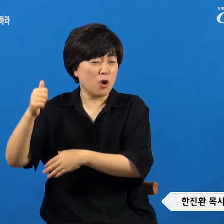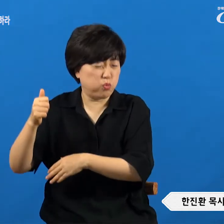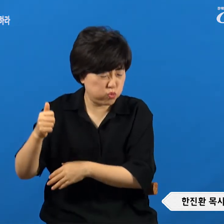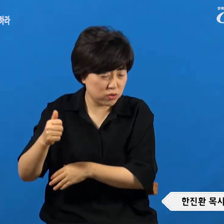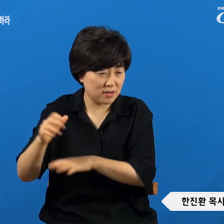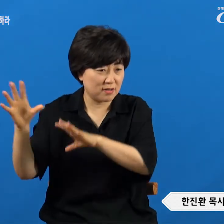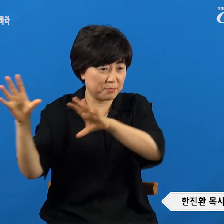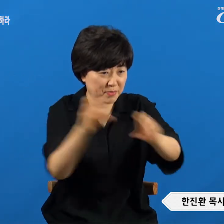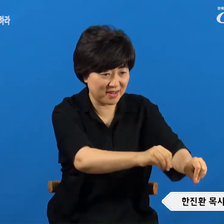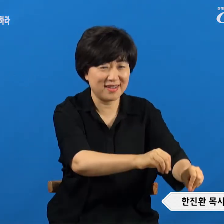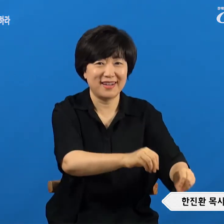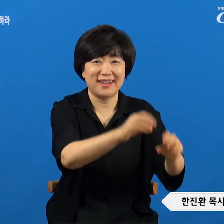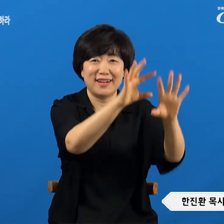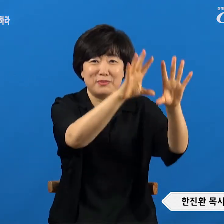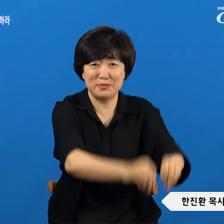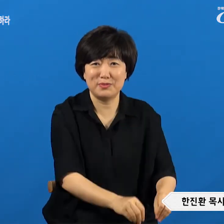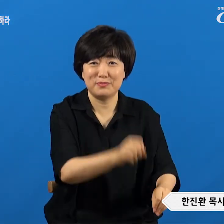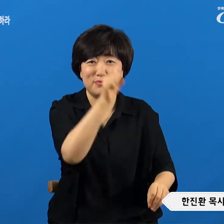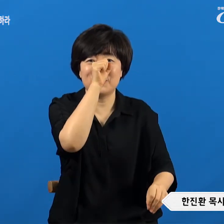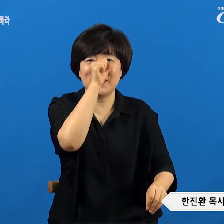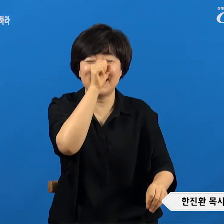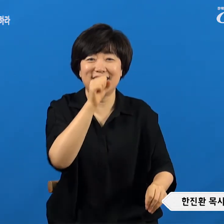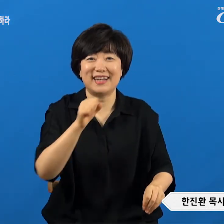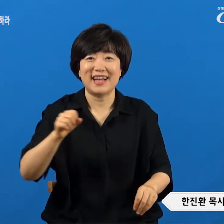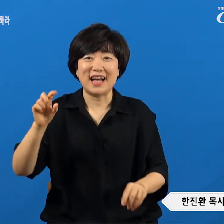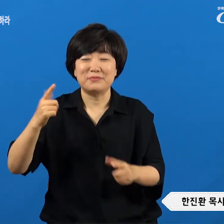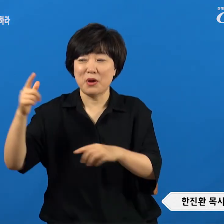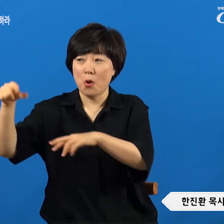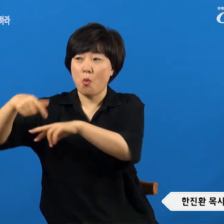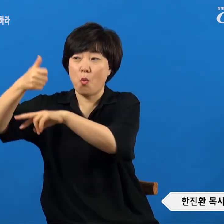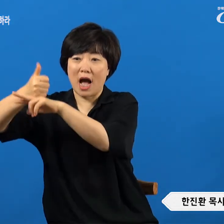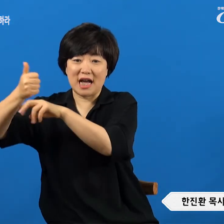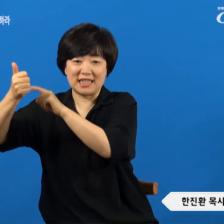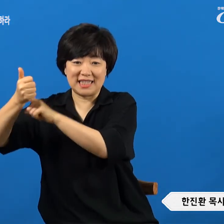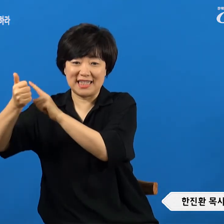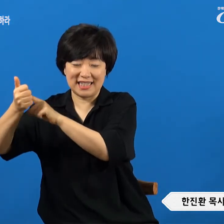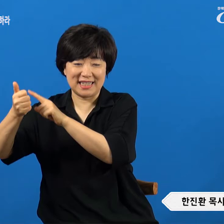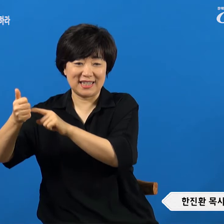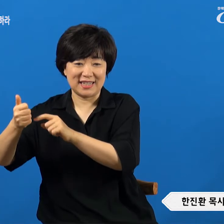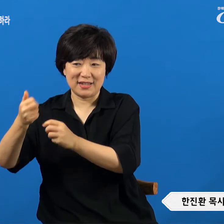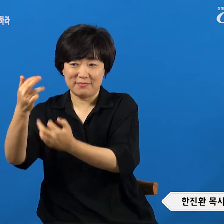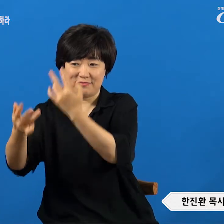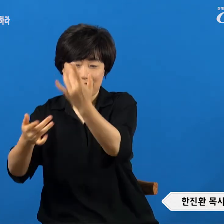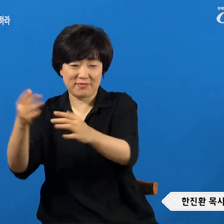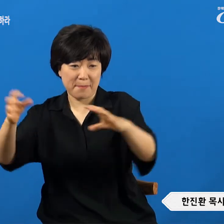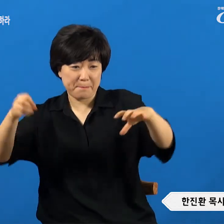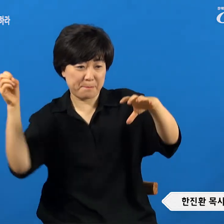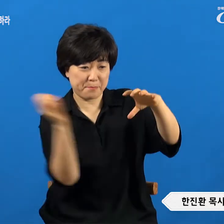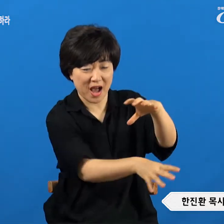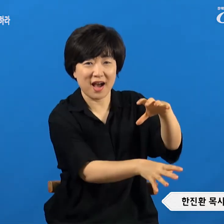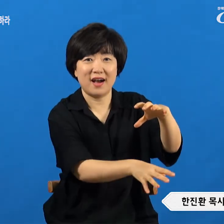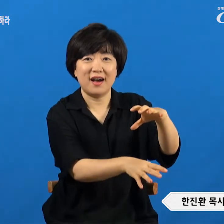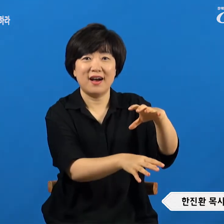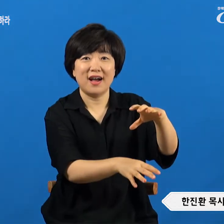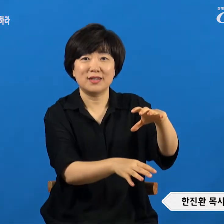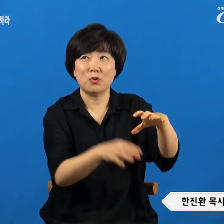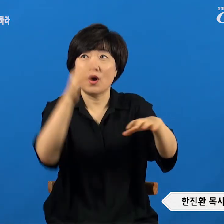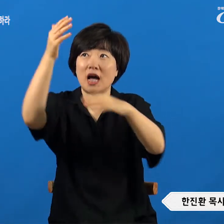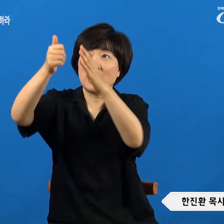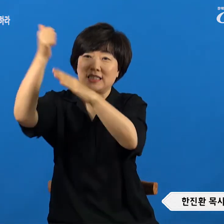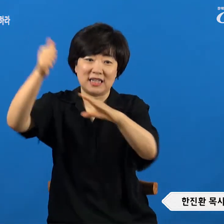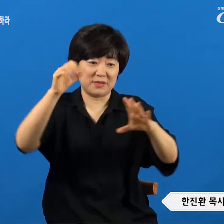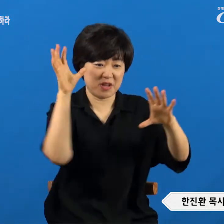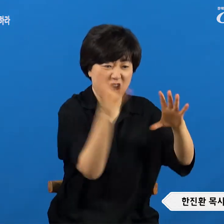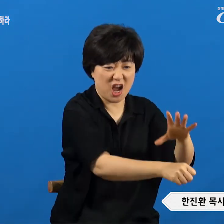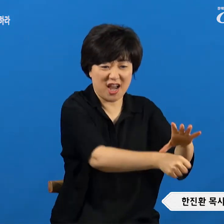끄치든지 아니면 왕이 그냥 풀무불에 던져 넣어도 하나님이 즉시로 탁 끄집어내시든지 그런